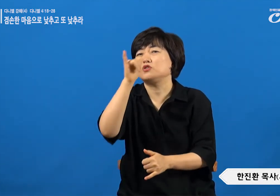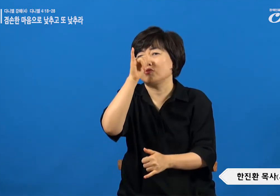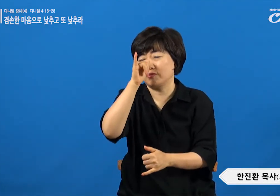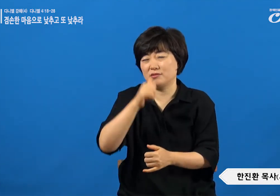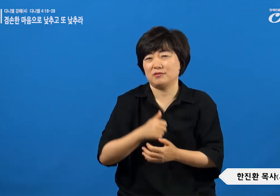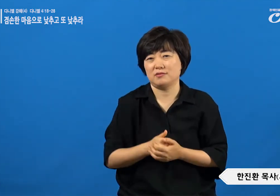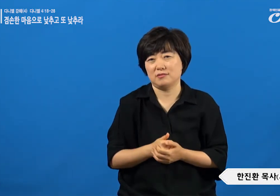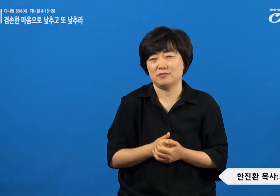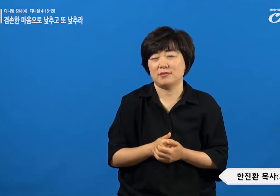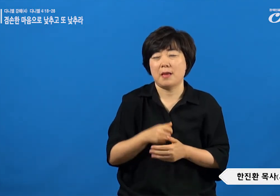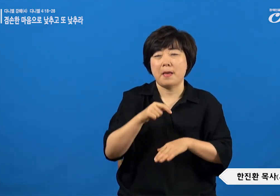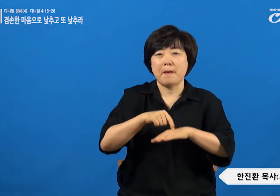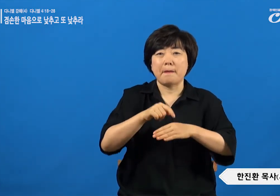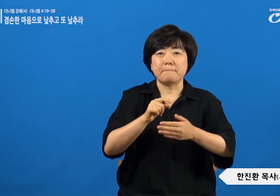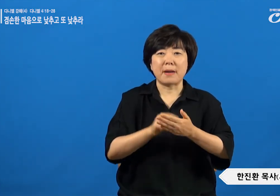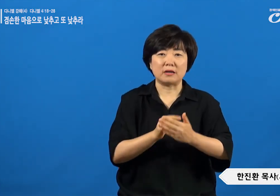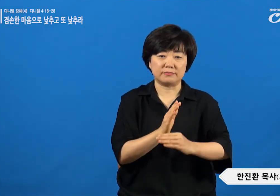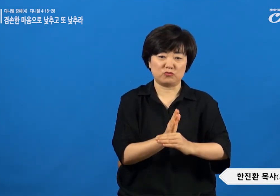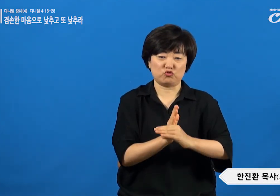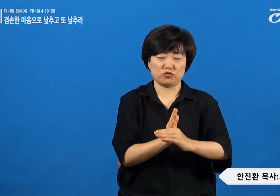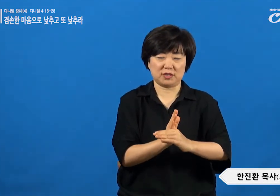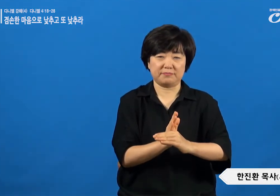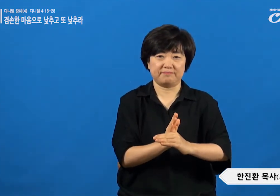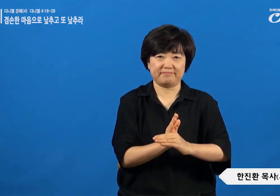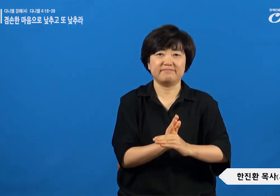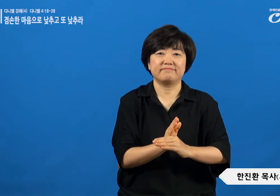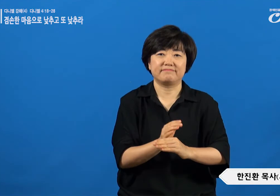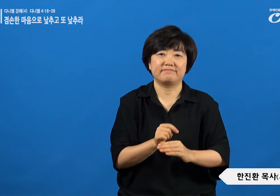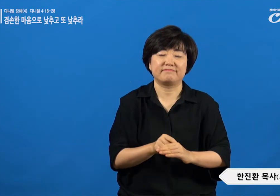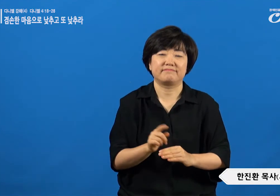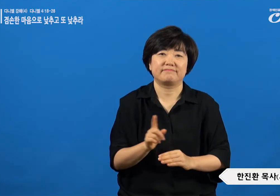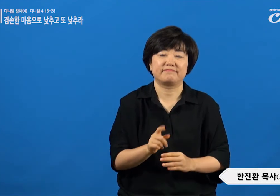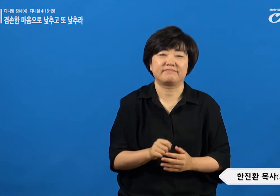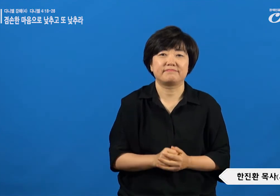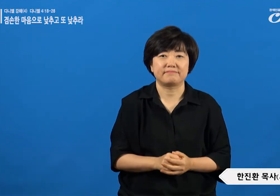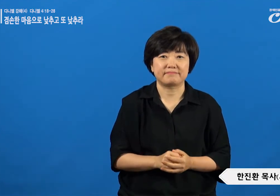수 있습니다. 마음 중심의 문제이죠.